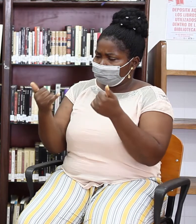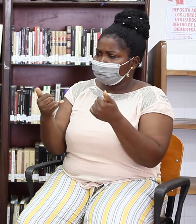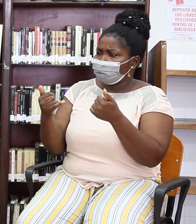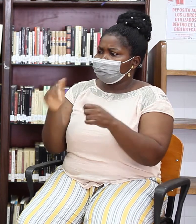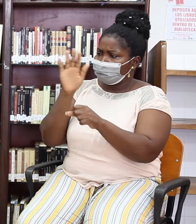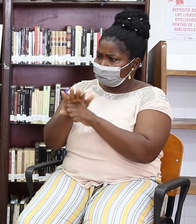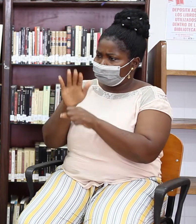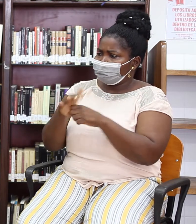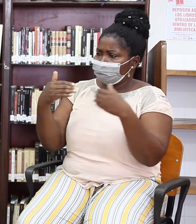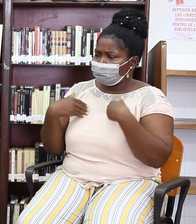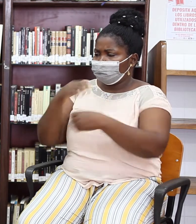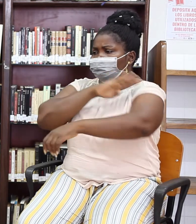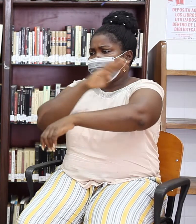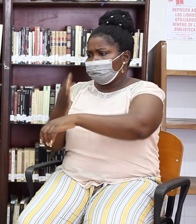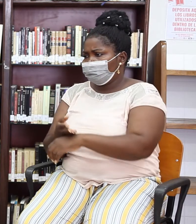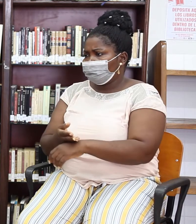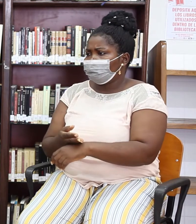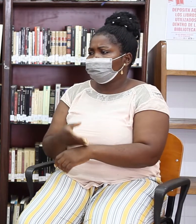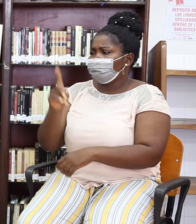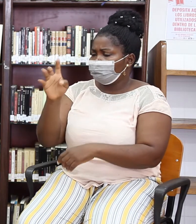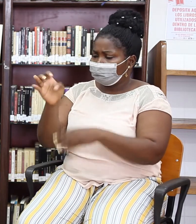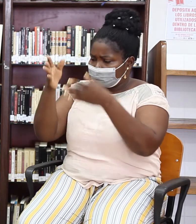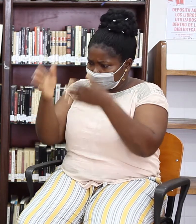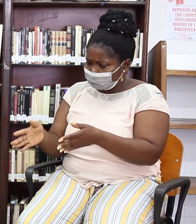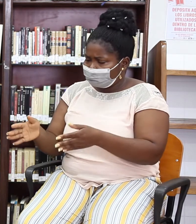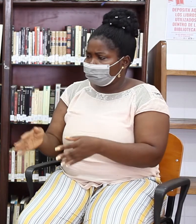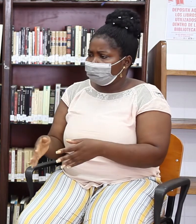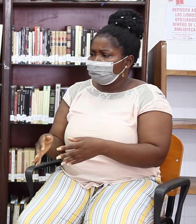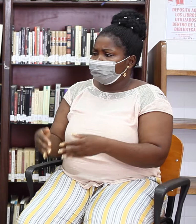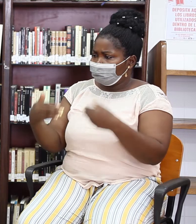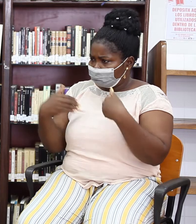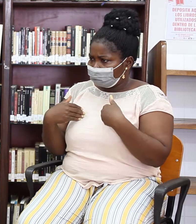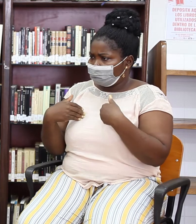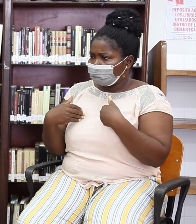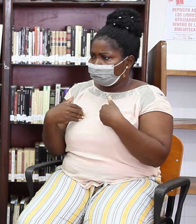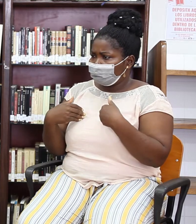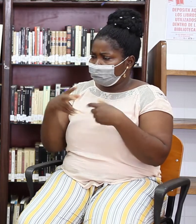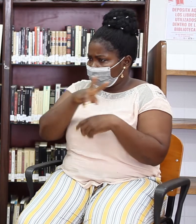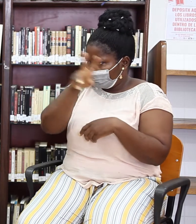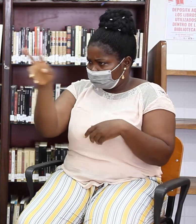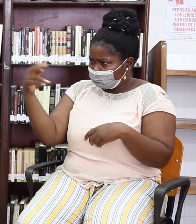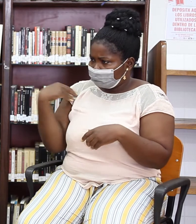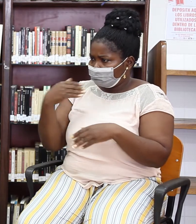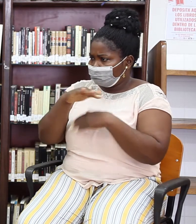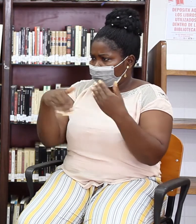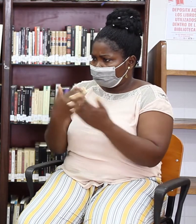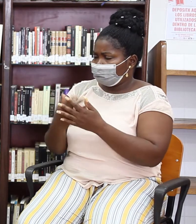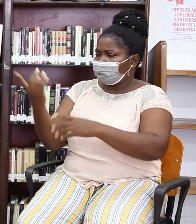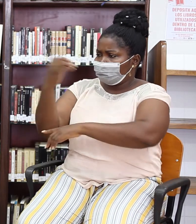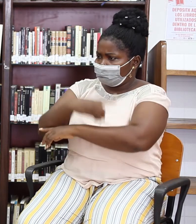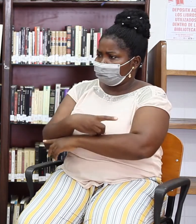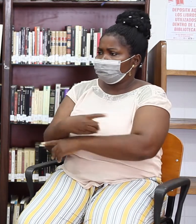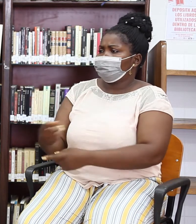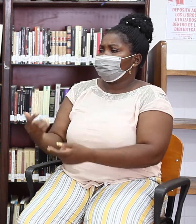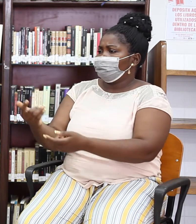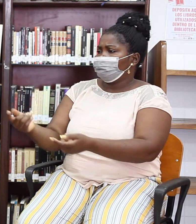tienen mucho poder. No los perdáis. Tenedlos a vuestro lado todo el día y